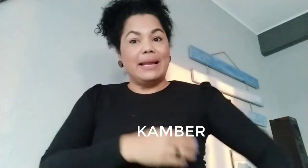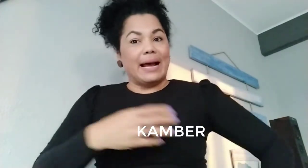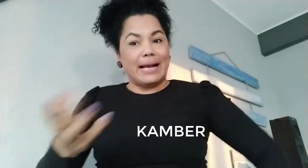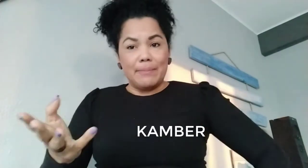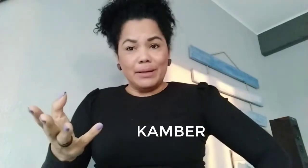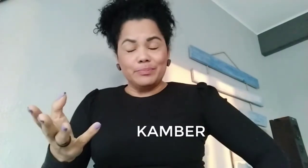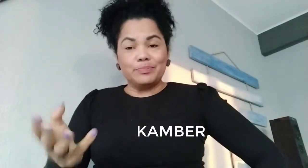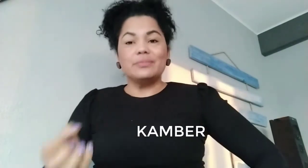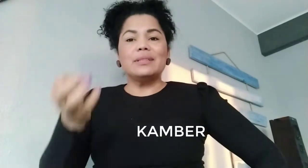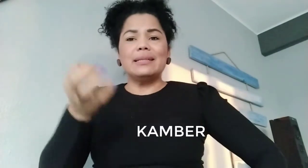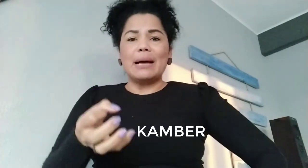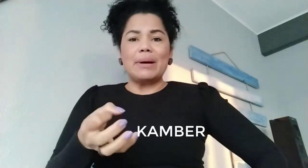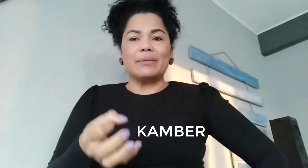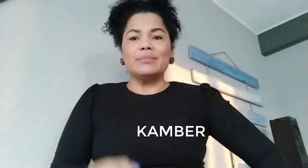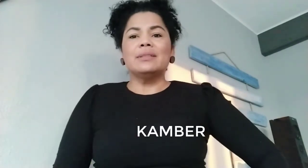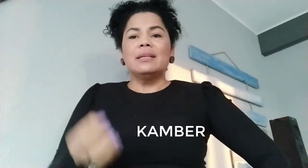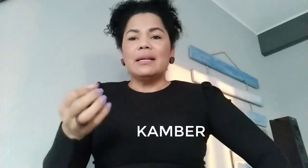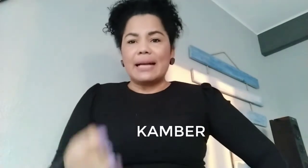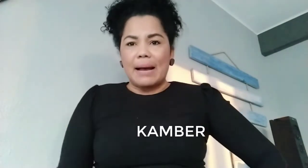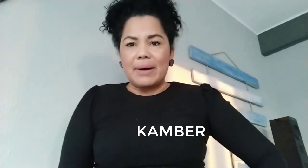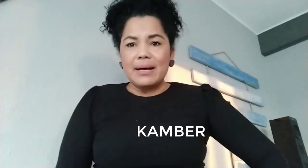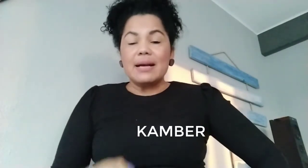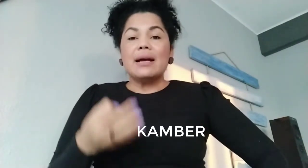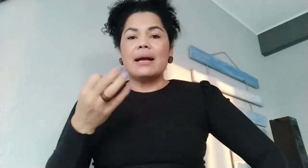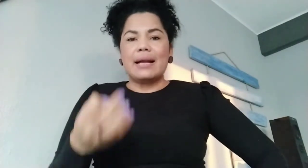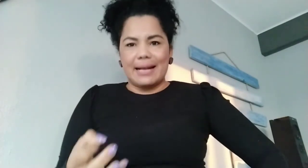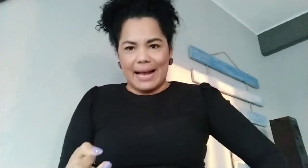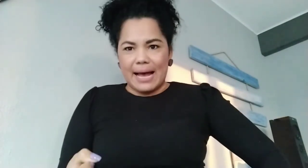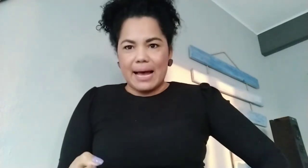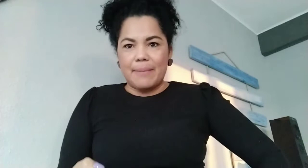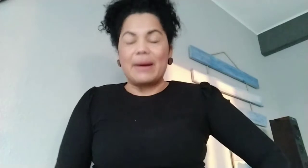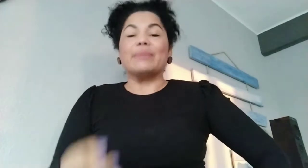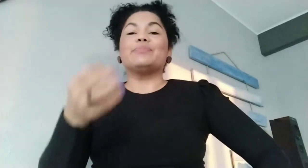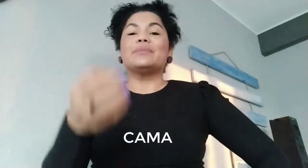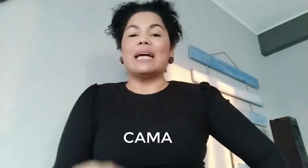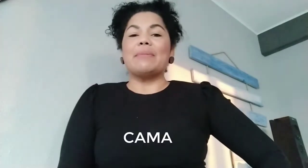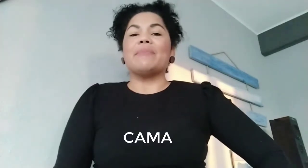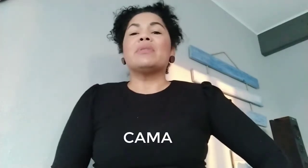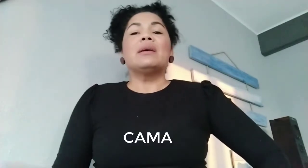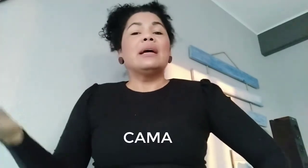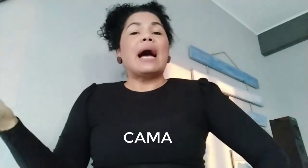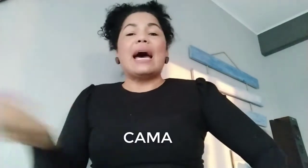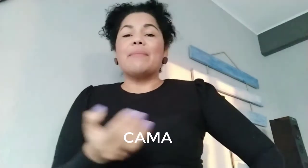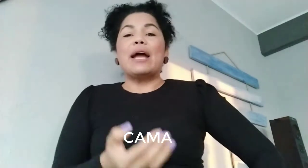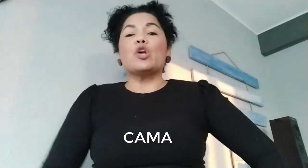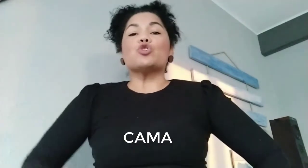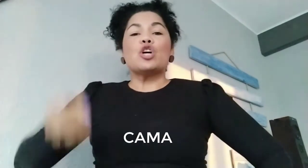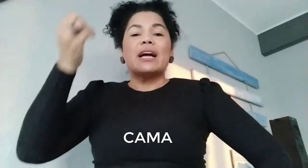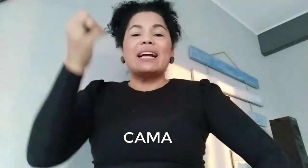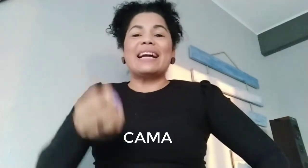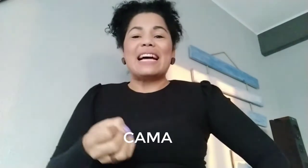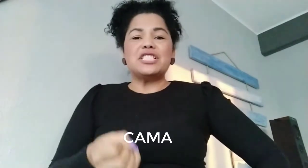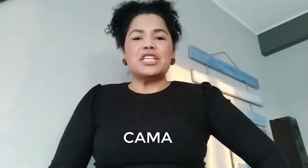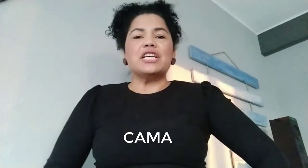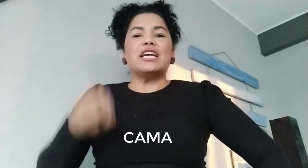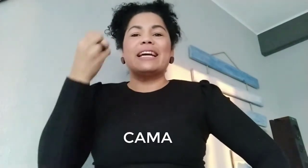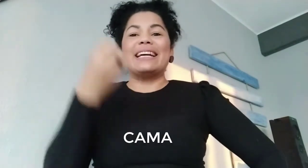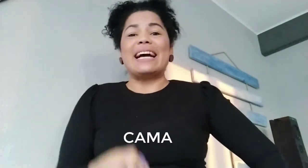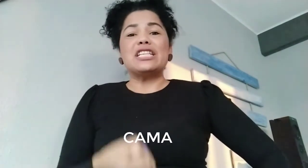la cama? Cama, cama, cama, cama. Armarios, kashi,